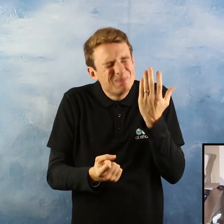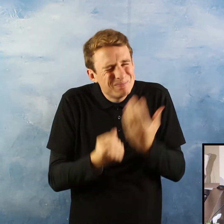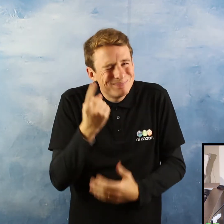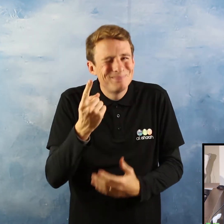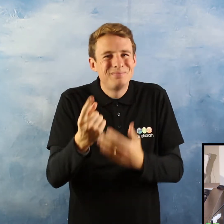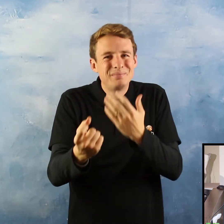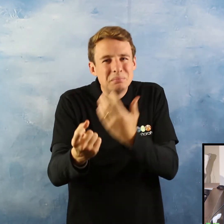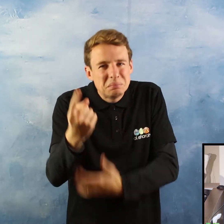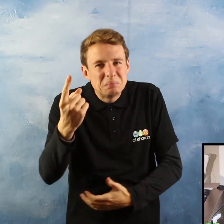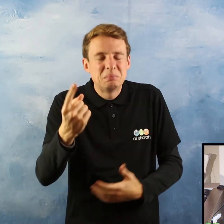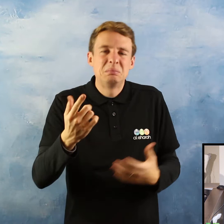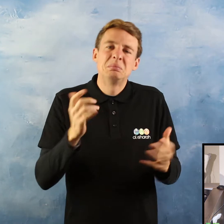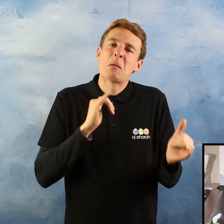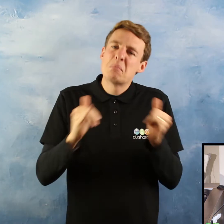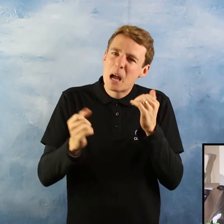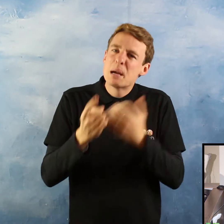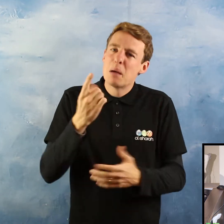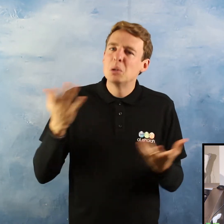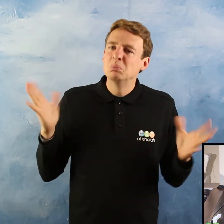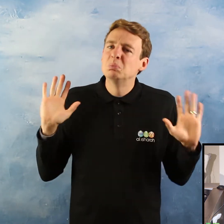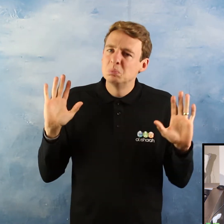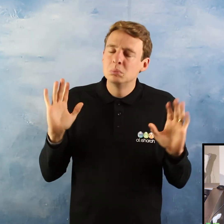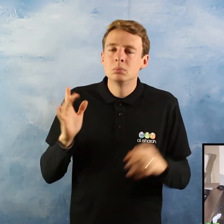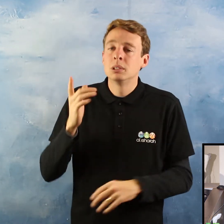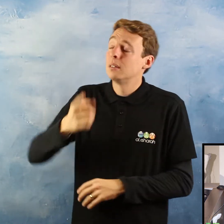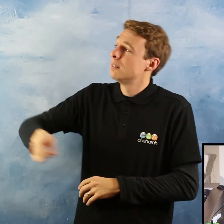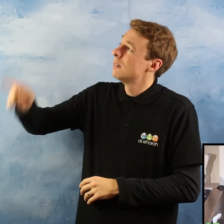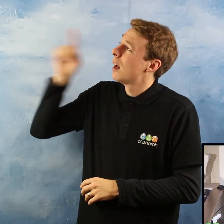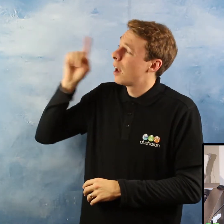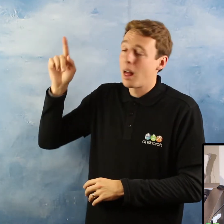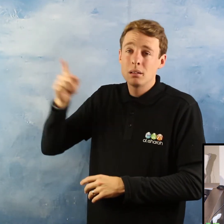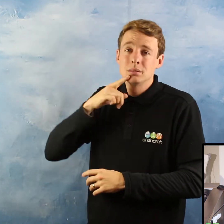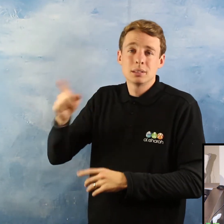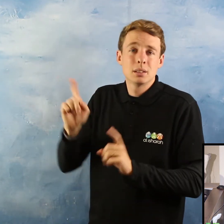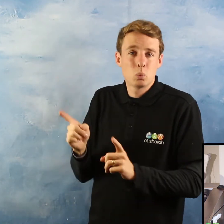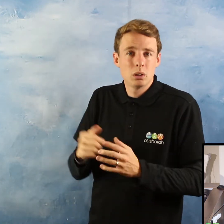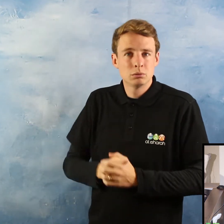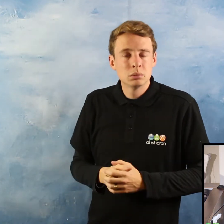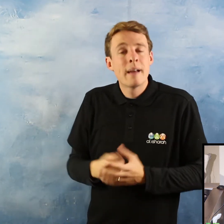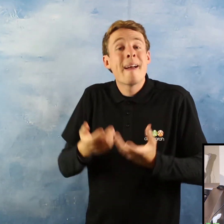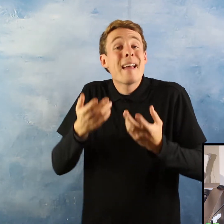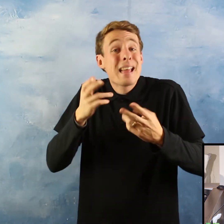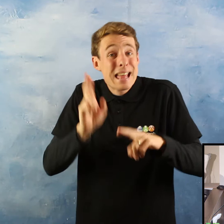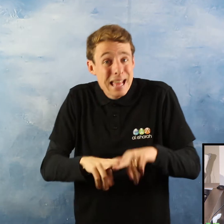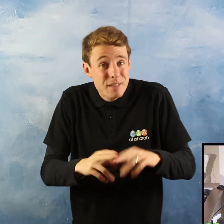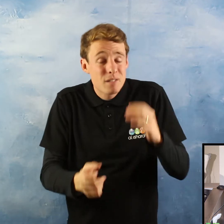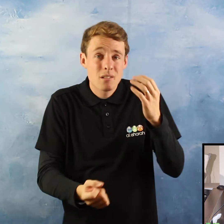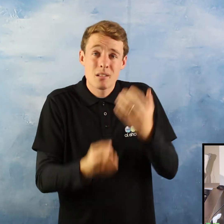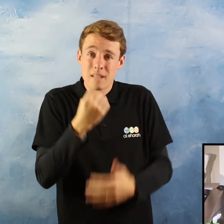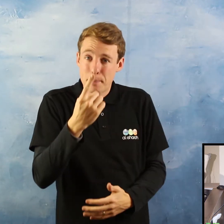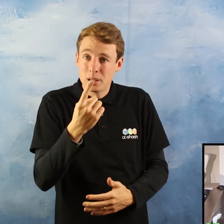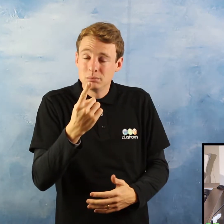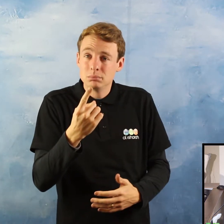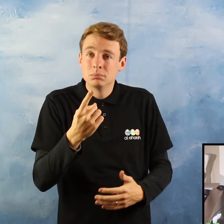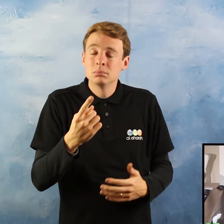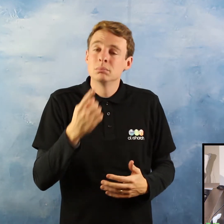ta'ala said in the Quran, if occasion is like that, situation is like that, إنما حرم عليكم